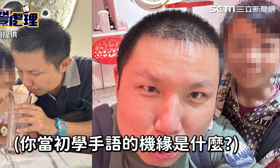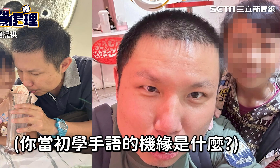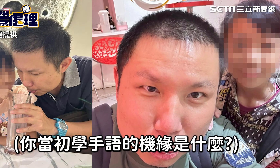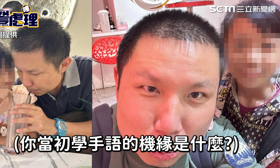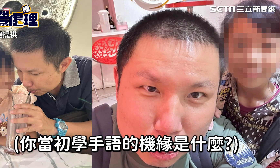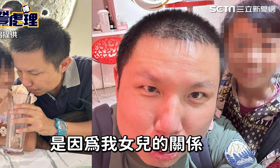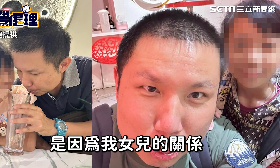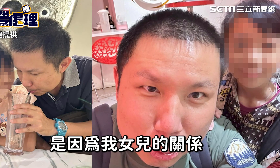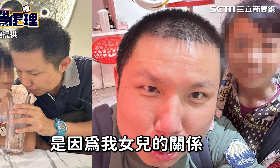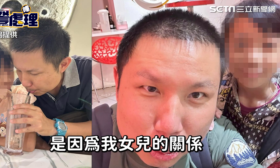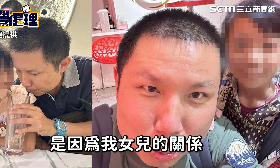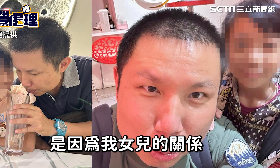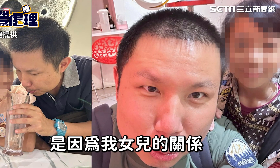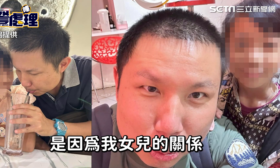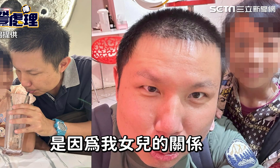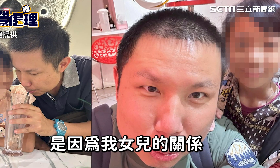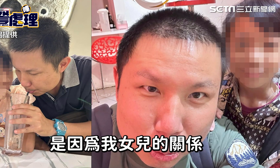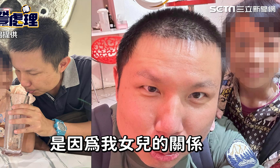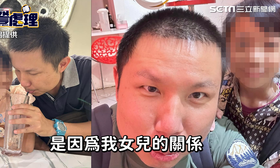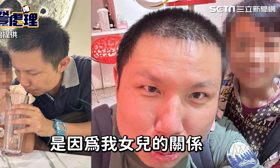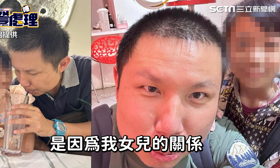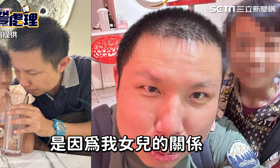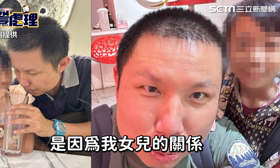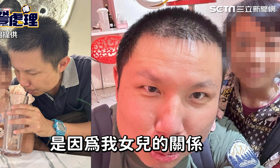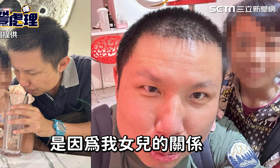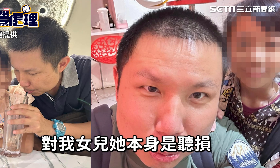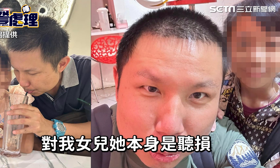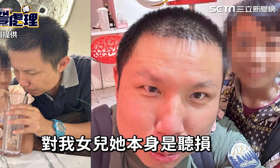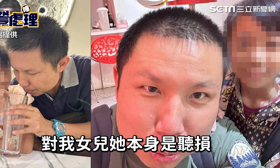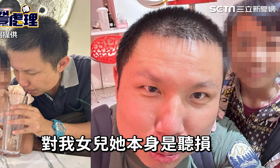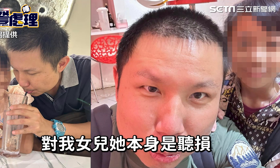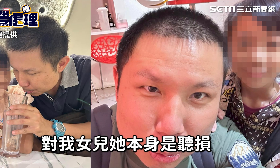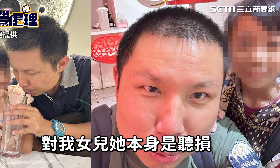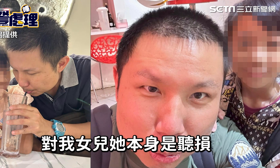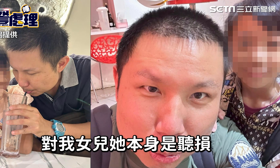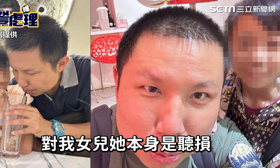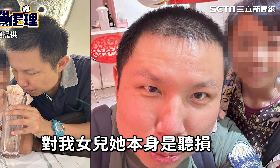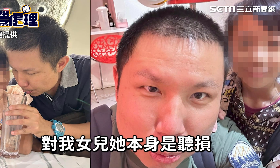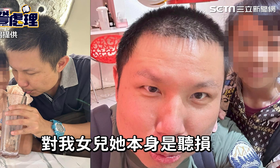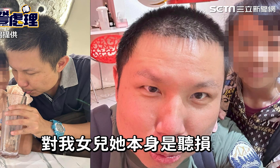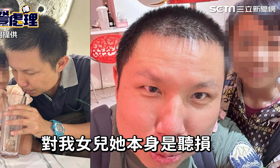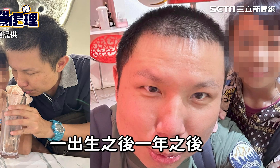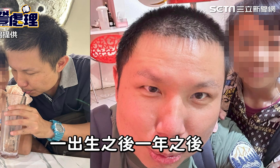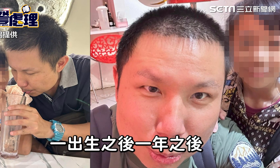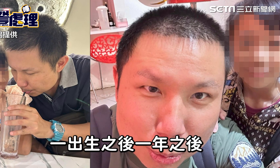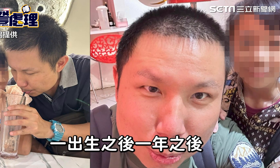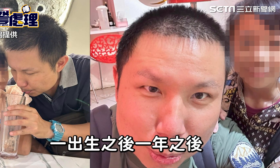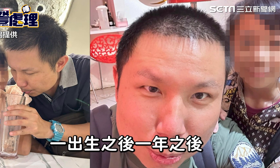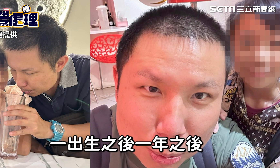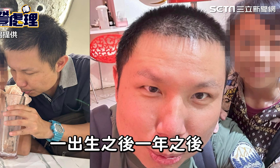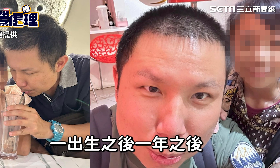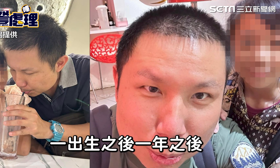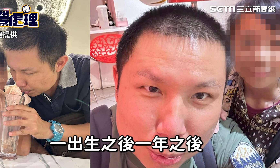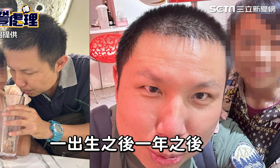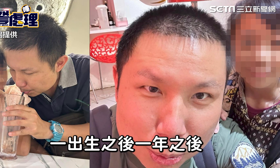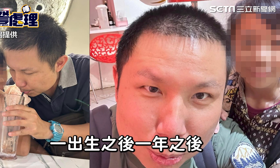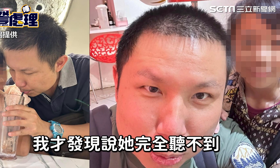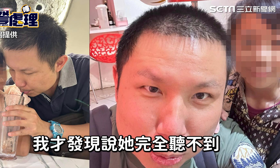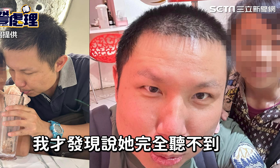什么？ 哦，是因为我女儿的关系啊。对，我女儿她本身是听损的，一直出生之后一年之后我才发现